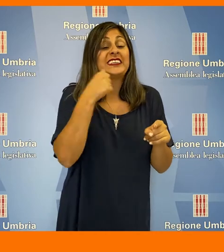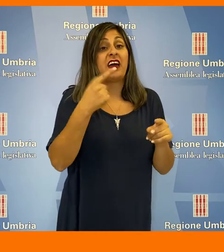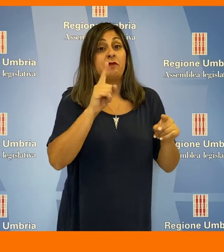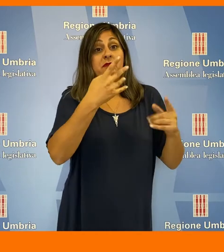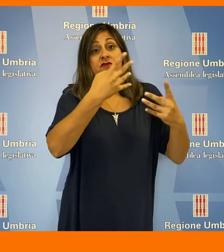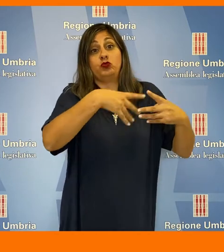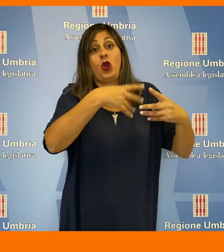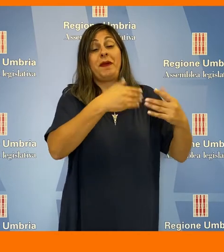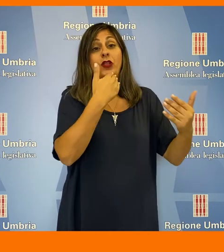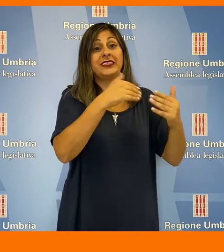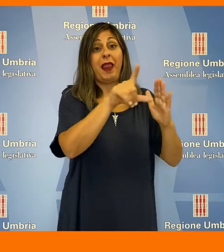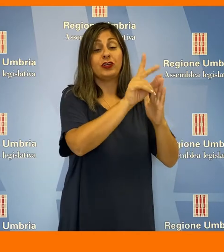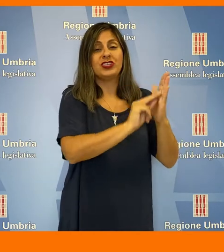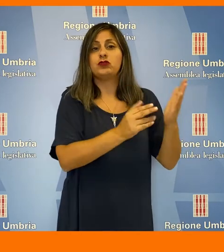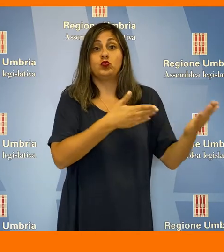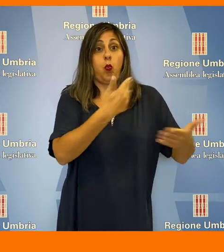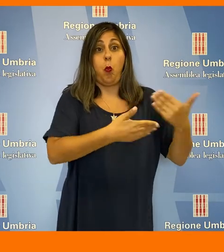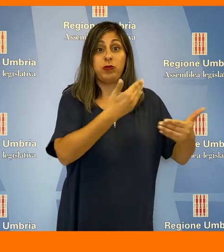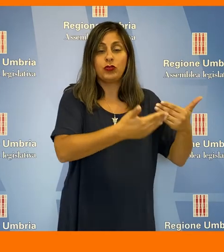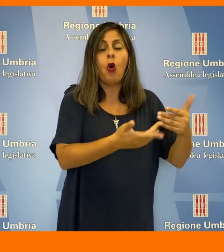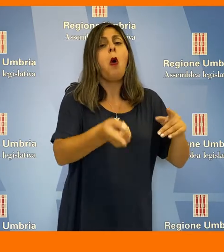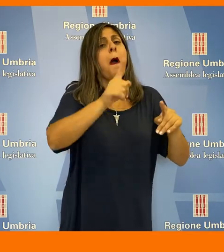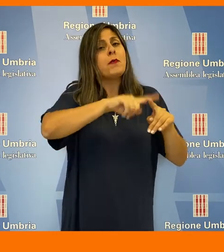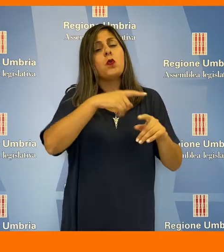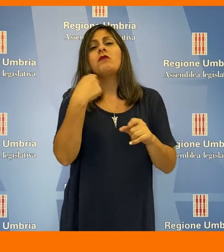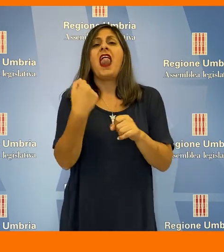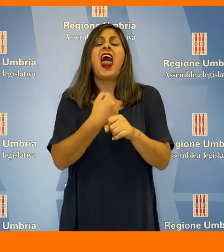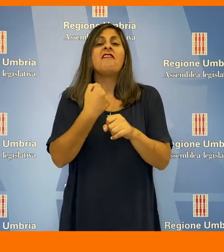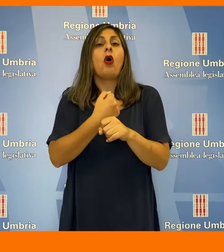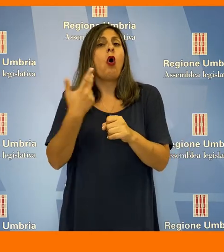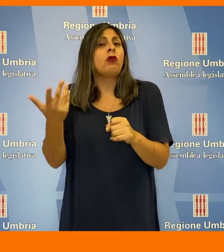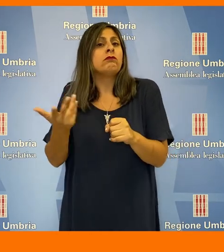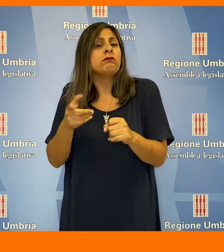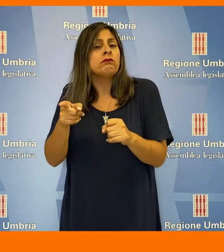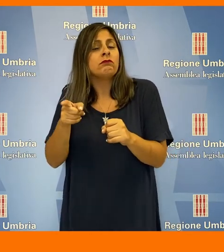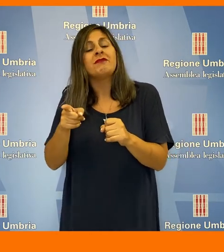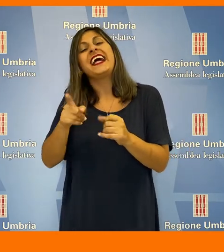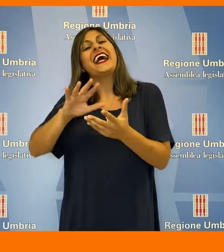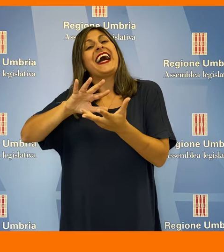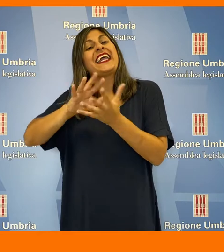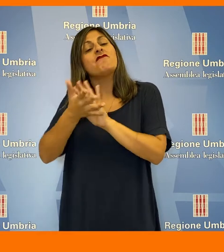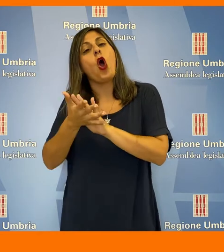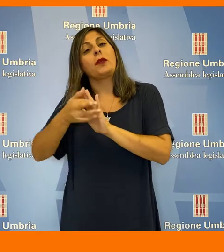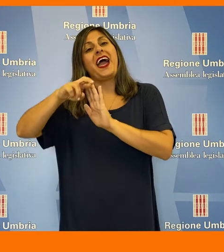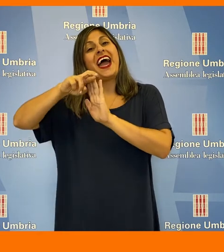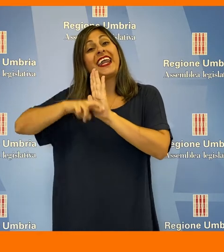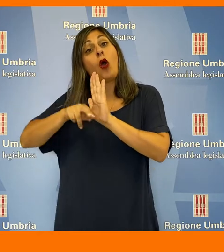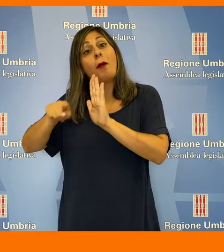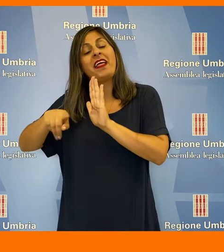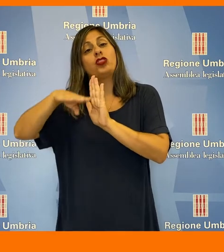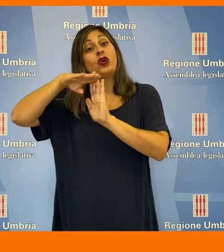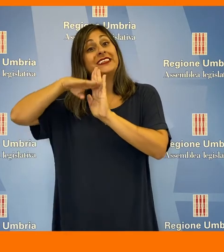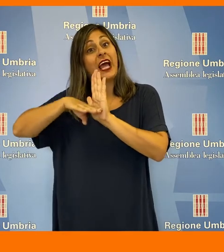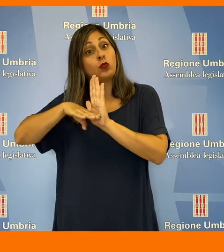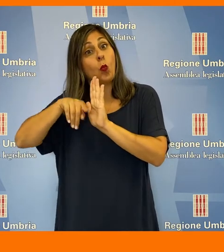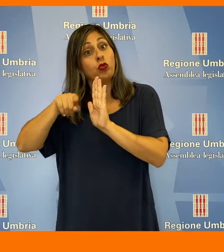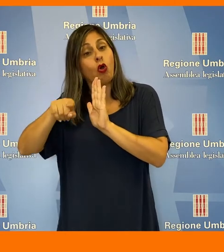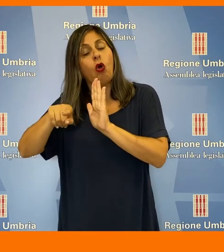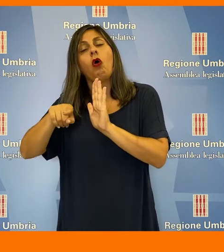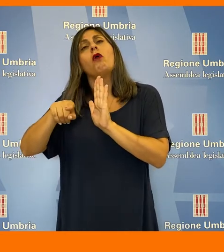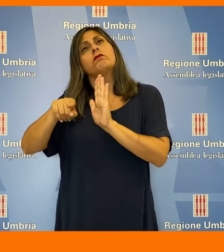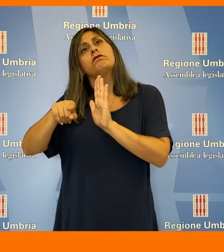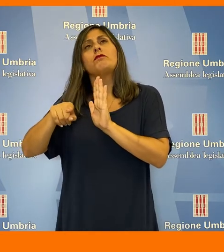al buon funzionamento dell'Assemblea Legislativa e lavorare all'attuazione delle riforme regolamentari e